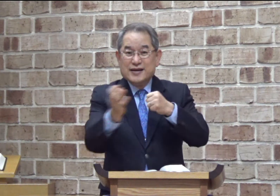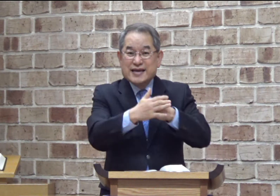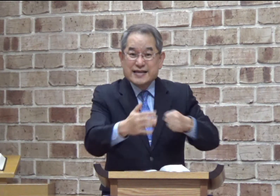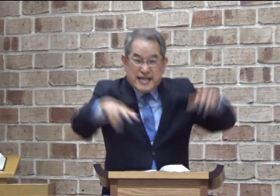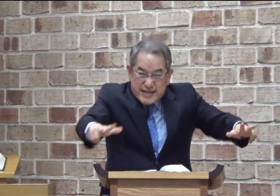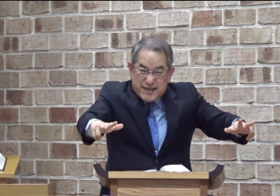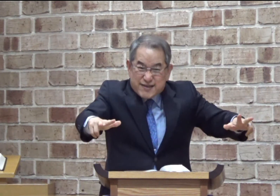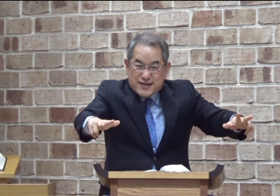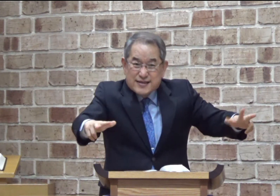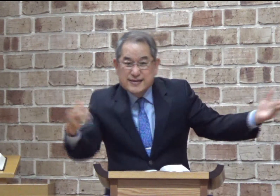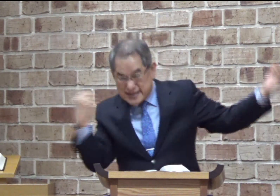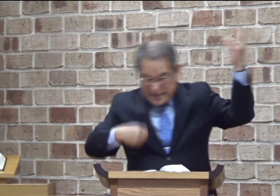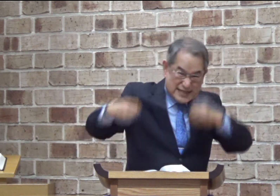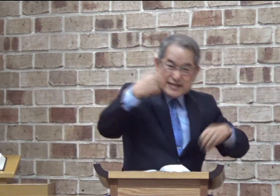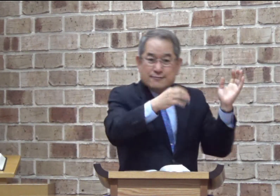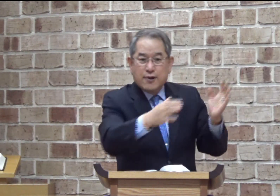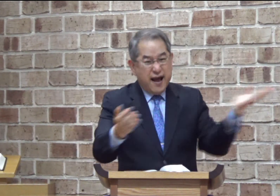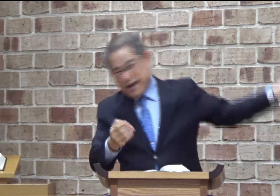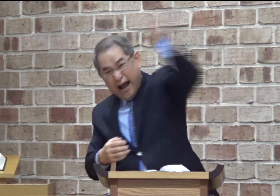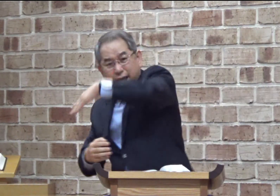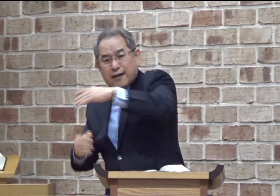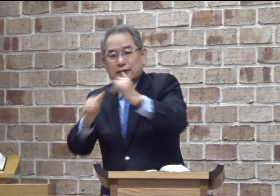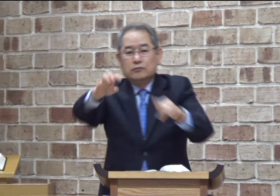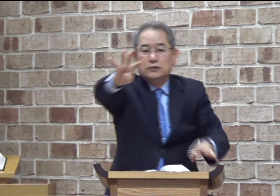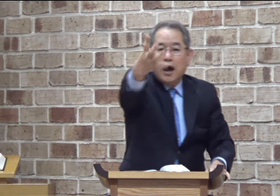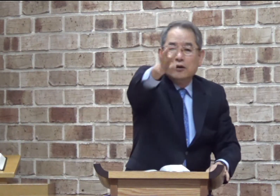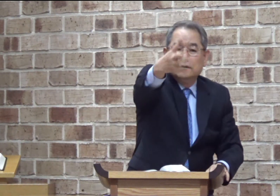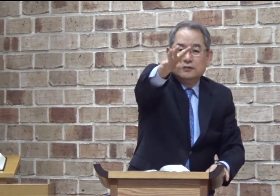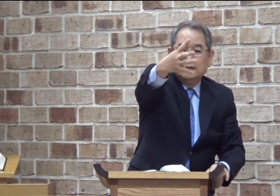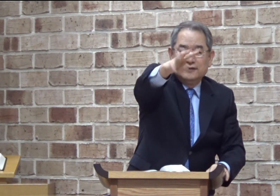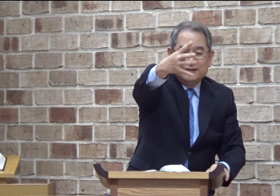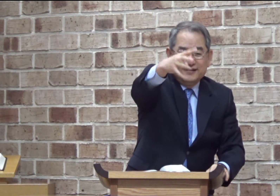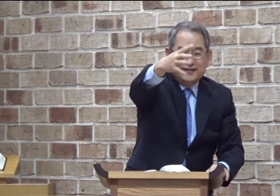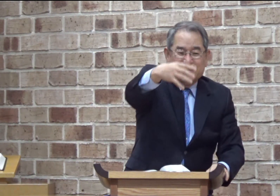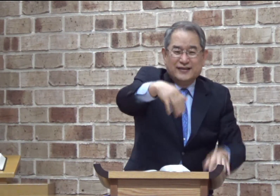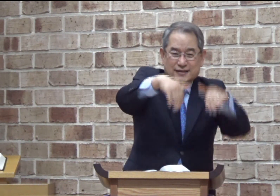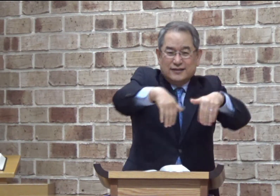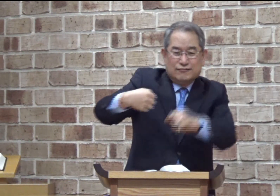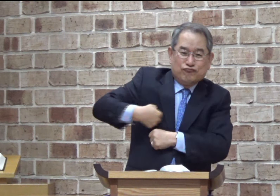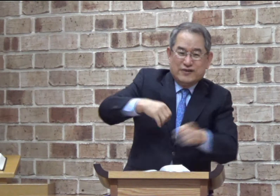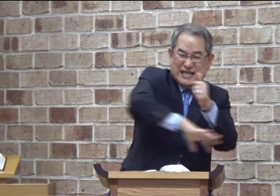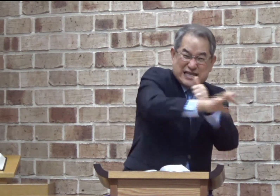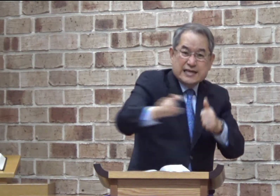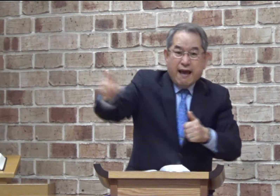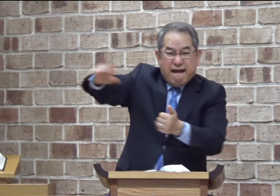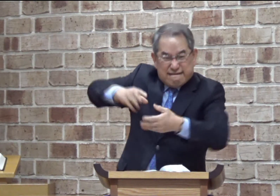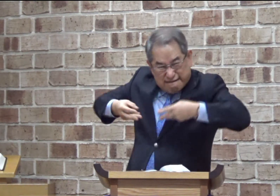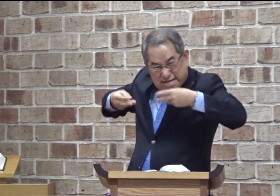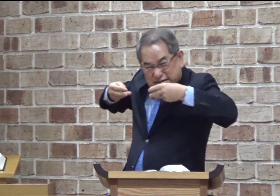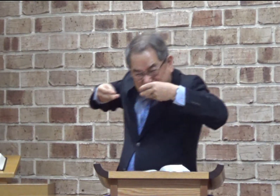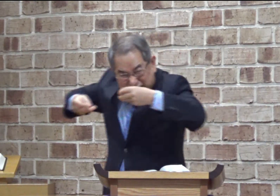다윗의 부하가 다윗에게 이야기했습니다. 다윗이 분노했습니다. 지금